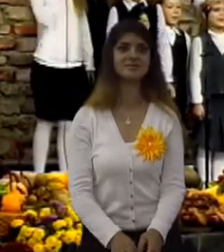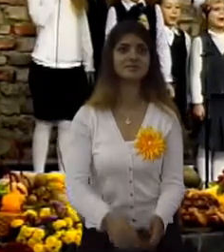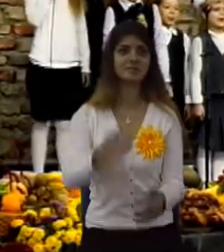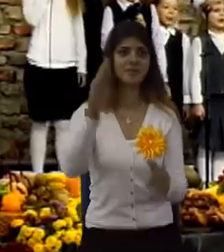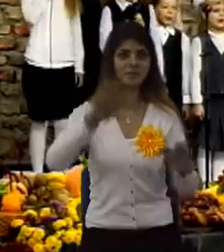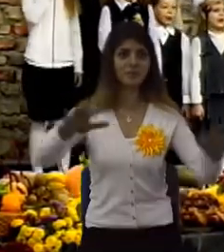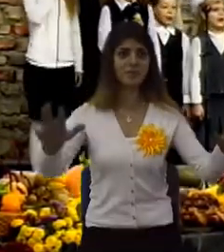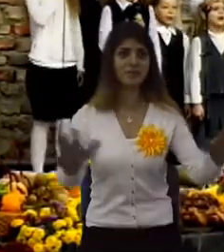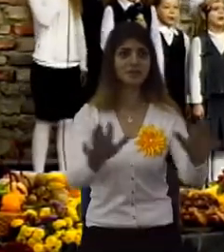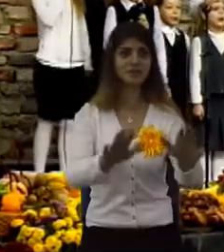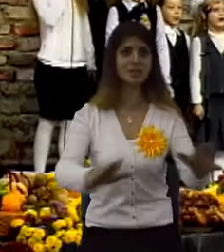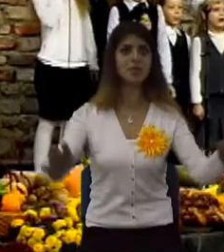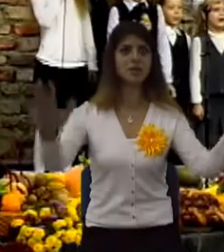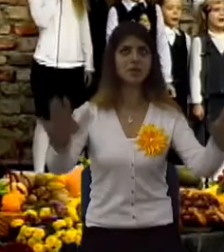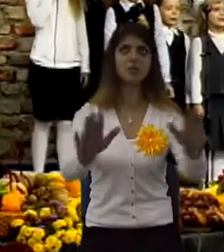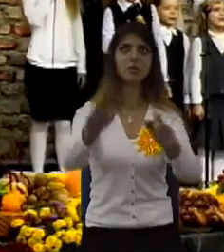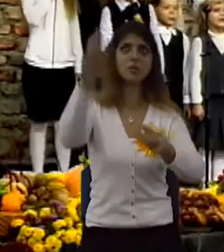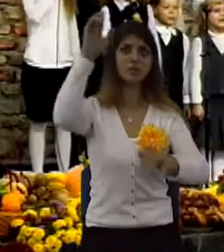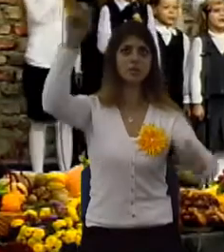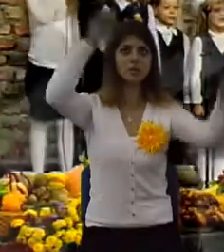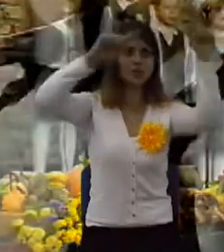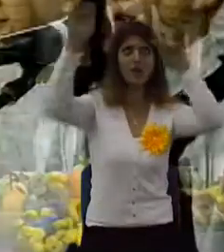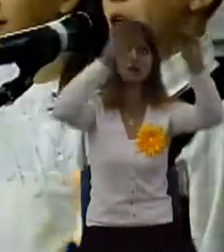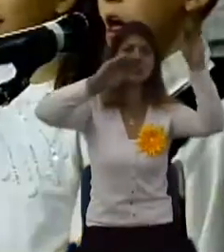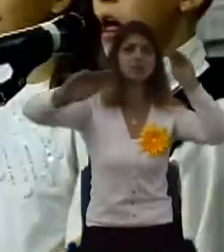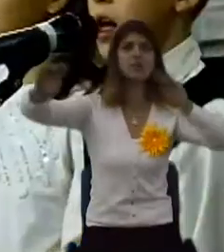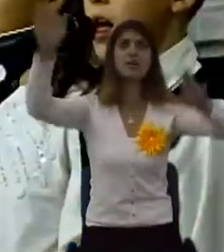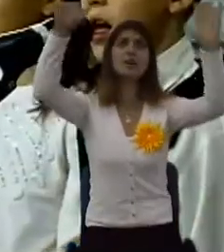Весь мир поет Богу Творцу